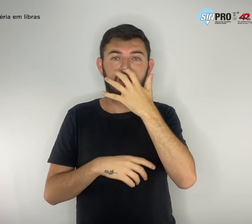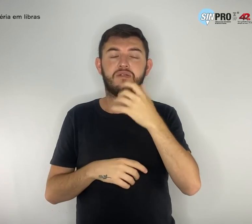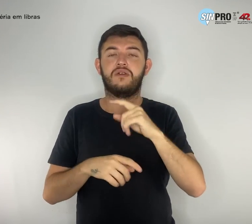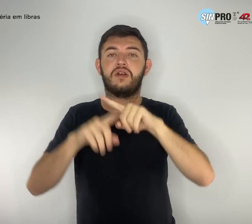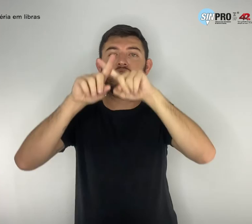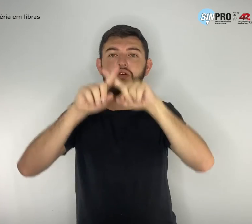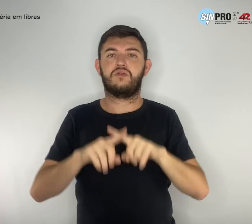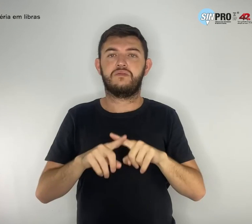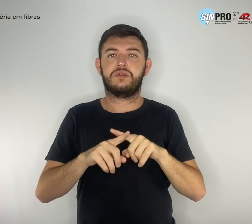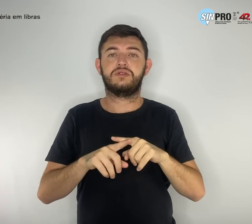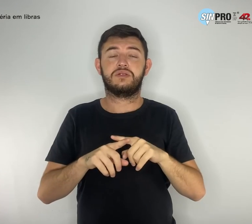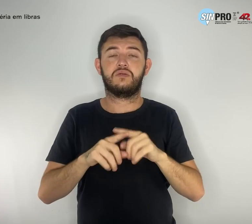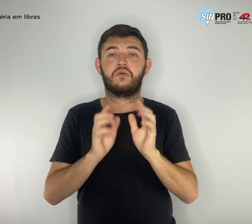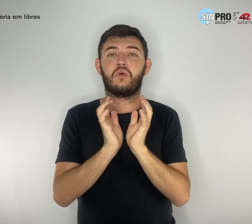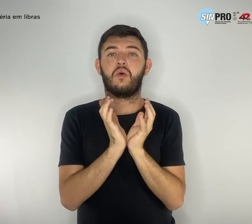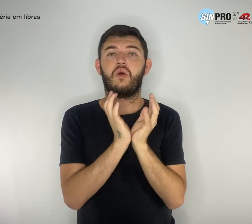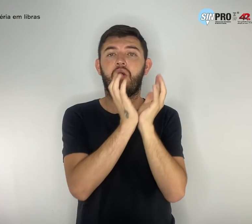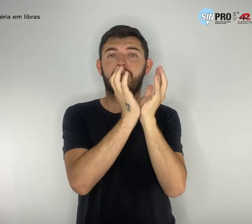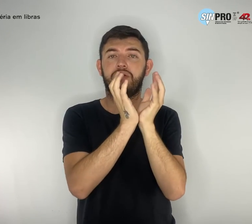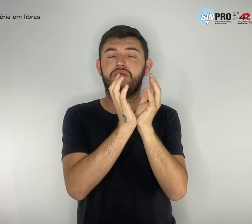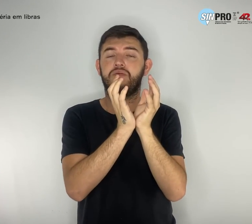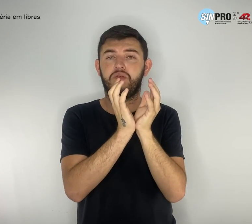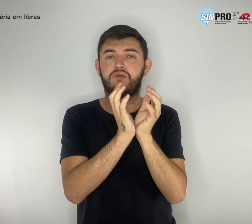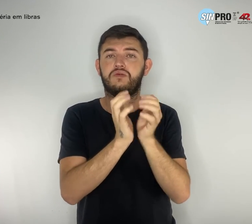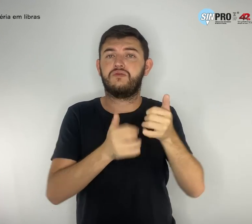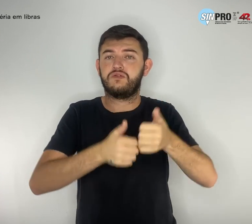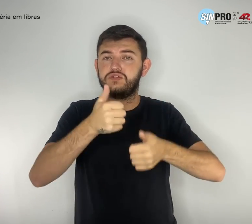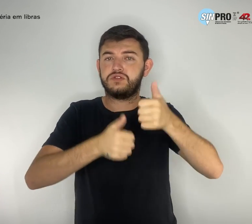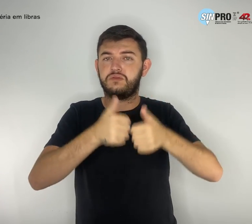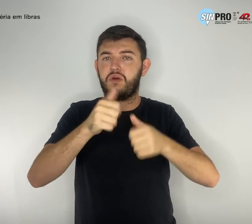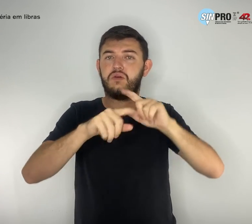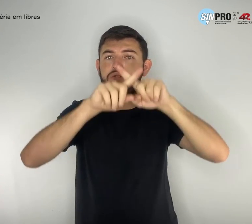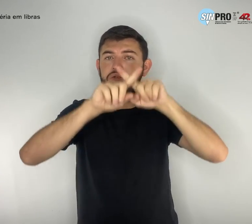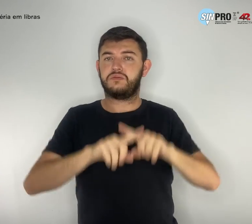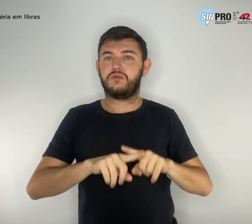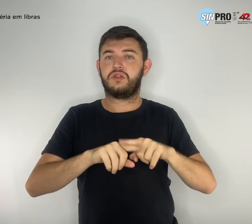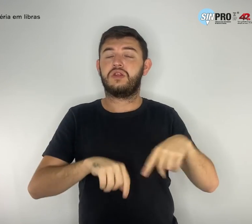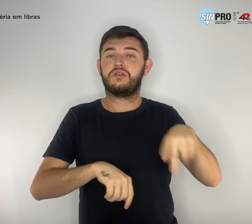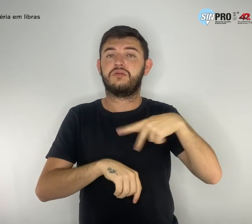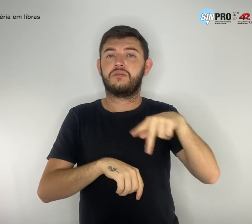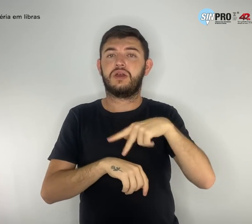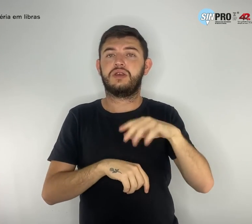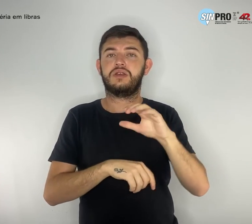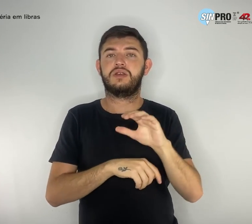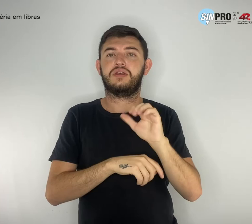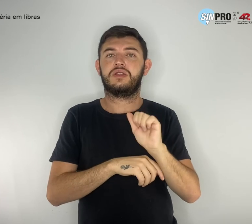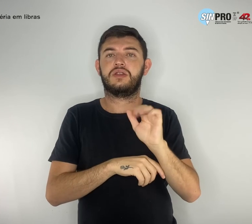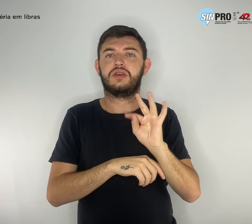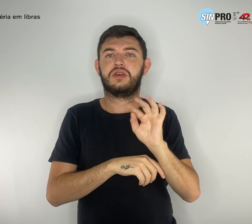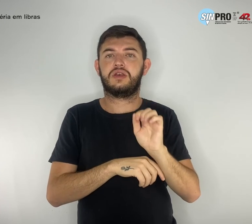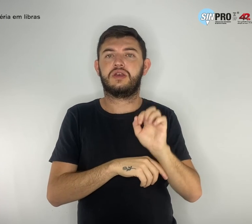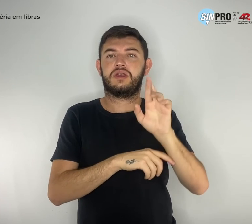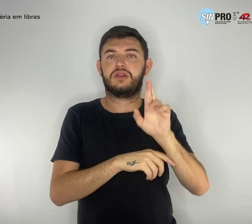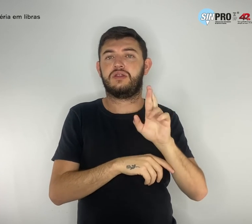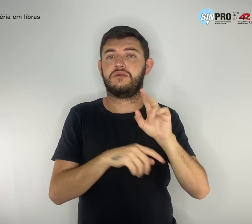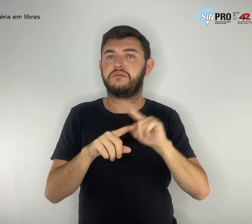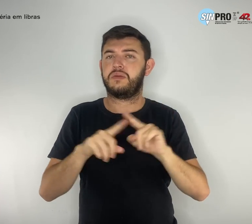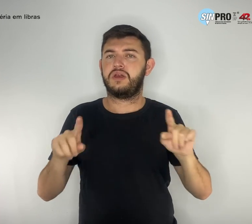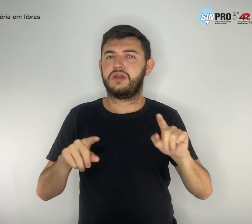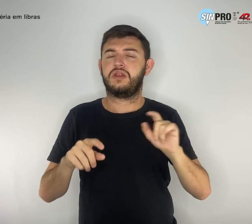do Mundo disputada no Catar. Com provocações e ofensas, tentaram intimidá-los. Gil